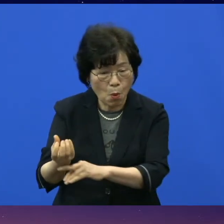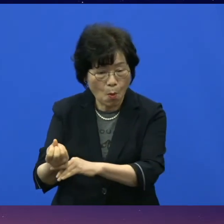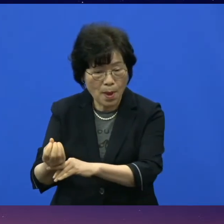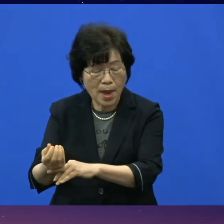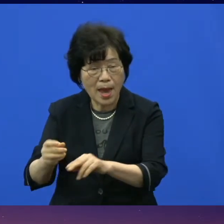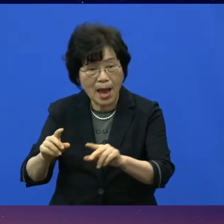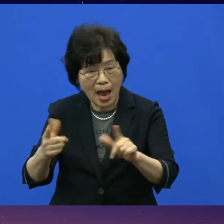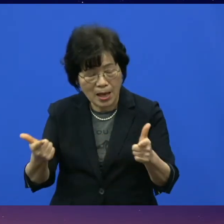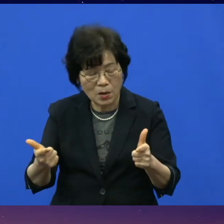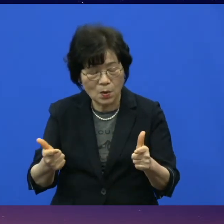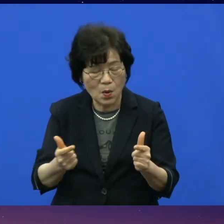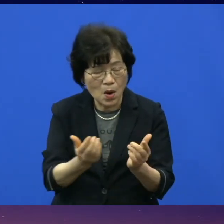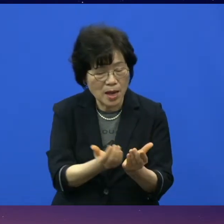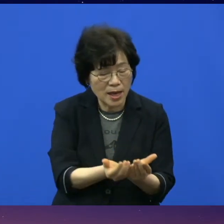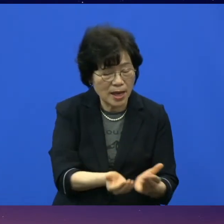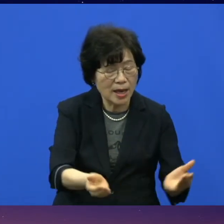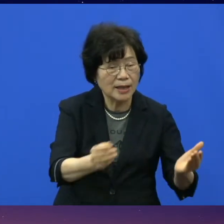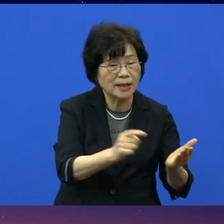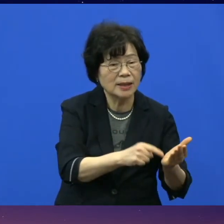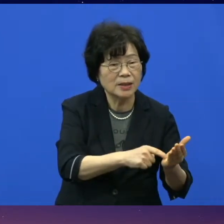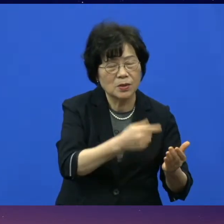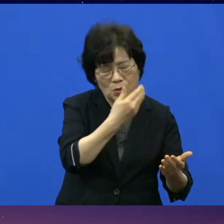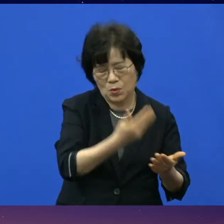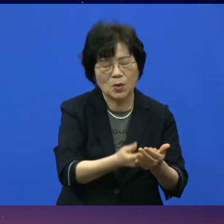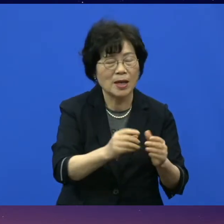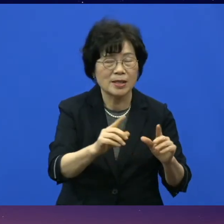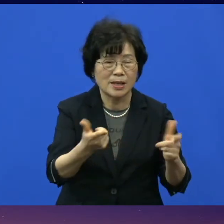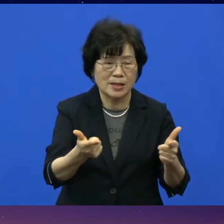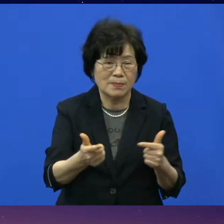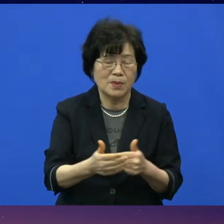무슨 그릇이냐는 중요한 주제가 아니라는 거예요.